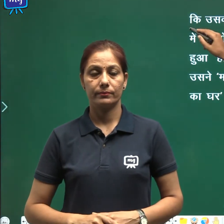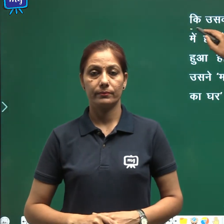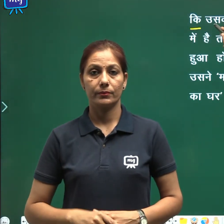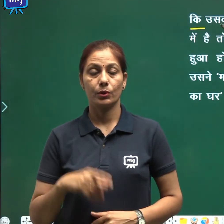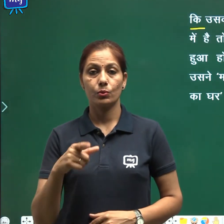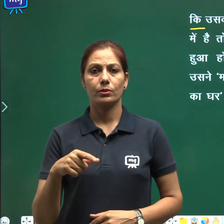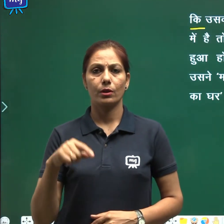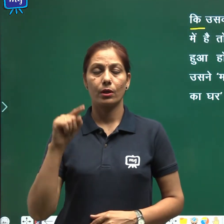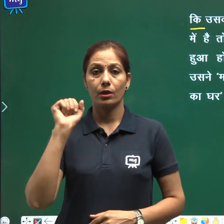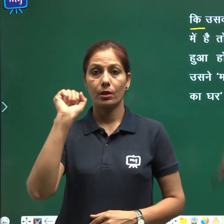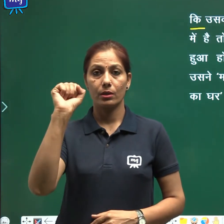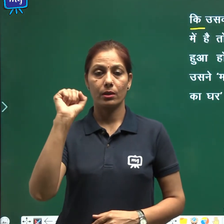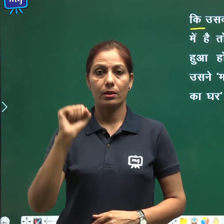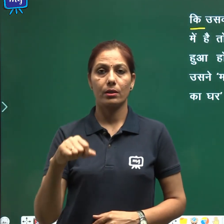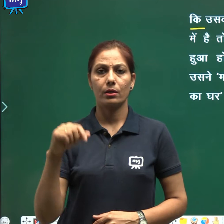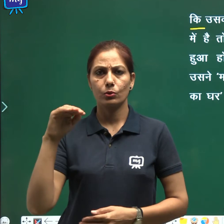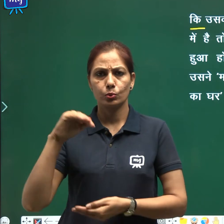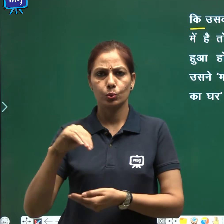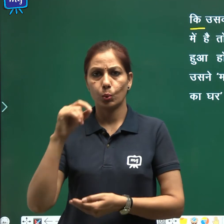कि उसका छोटा भाई